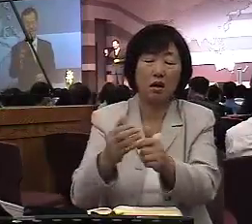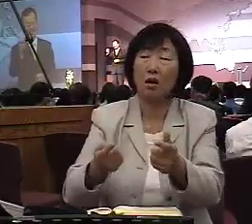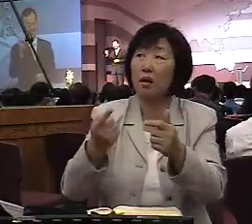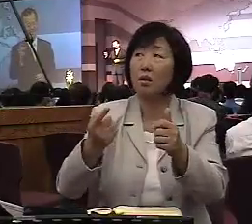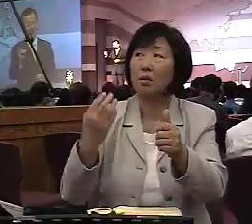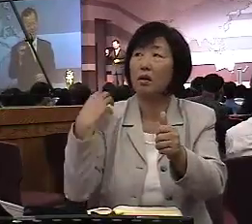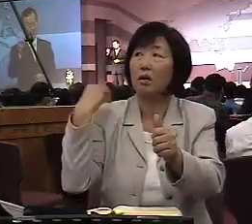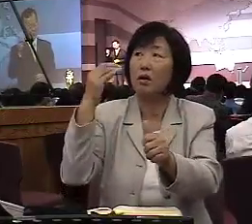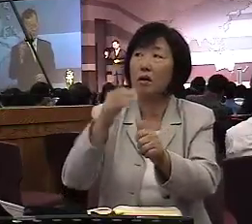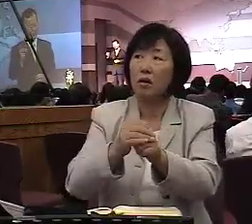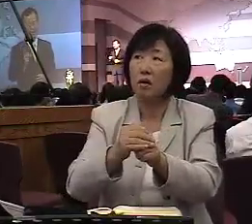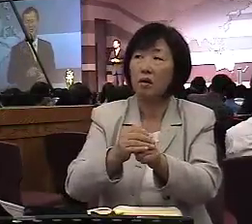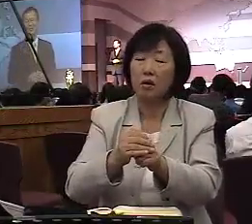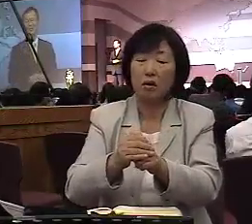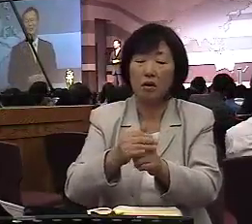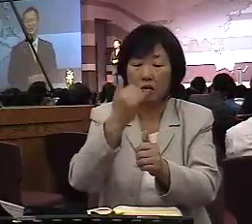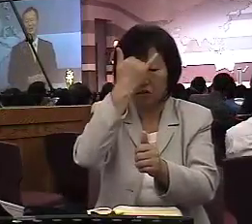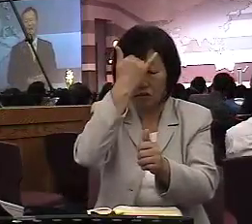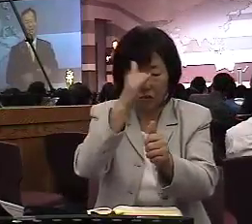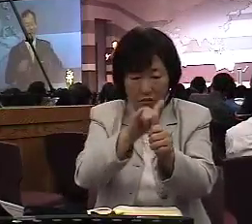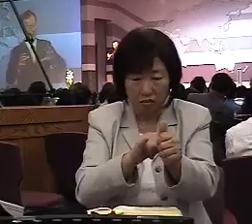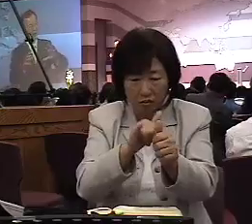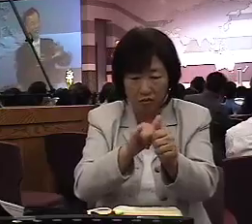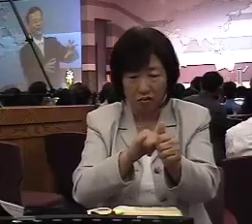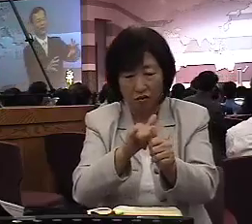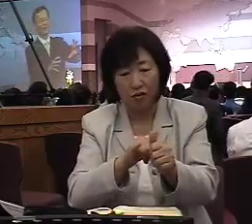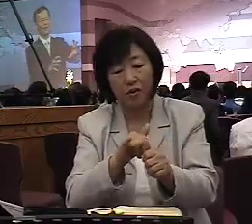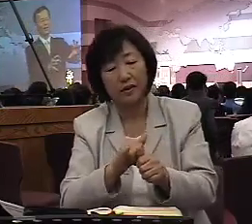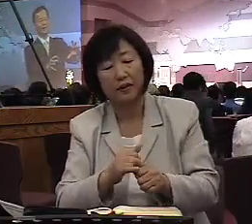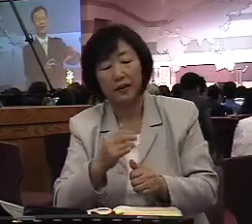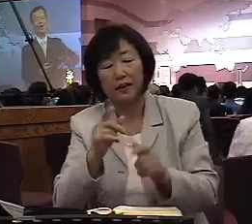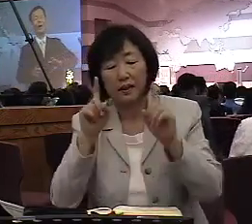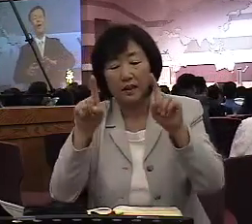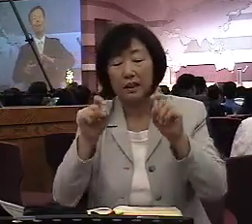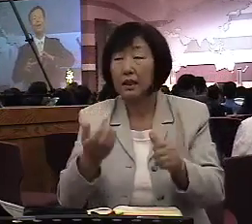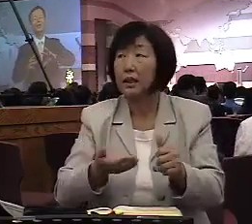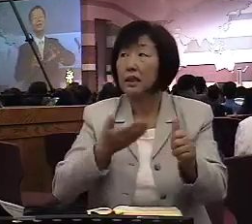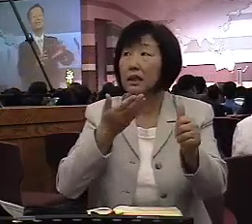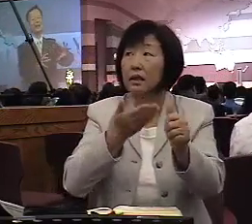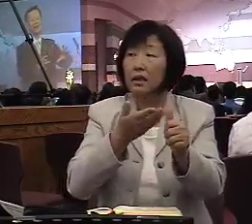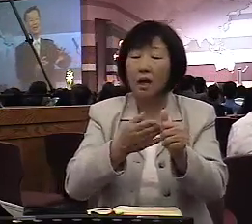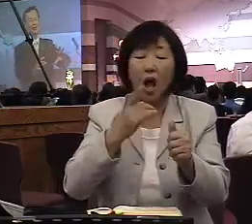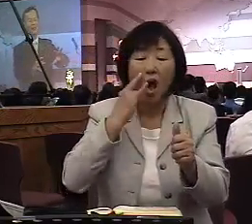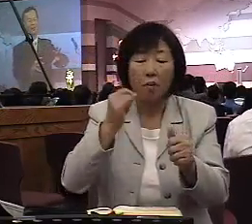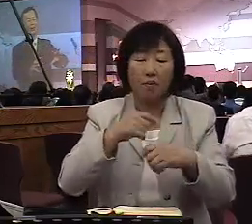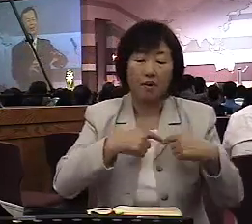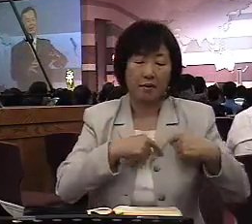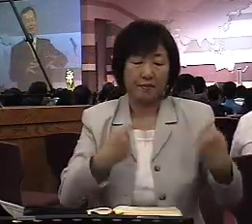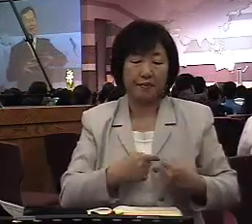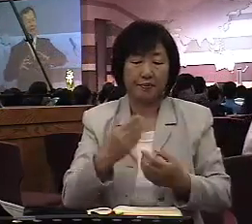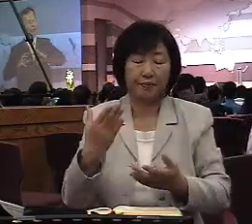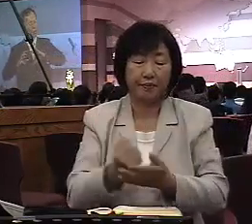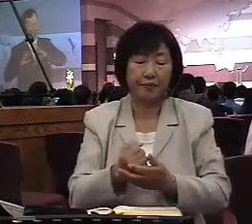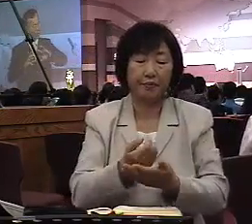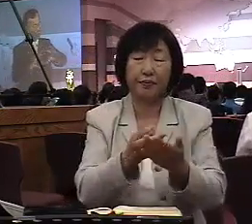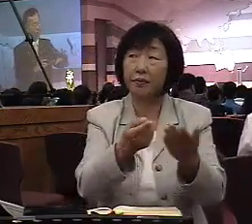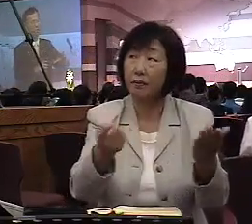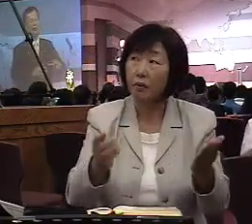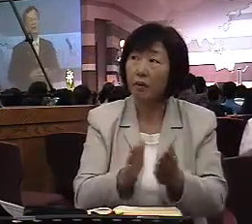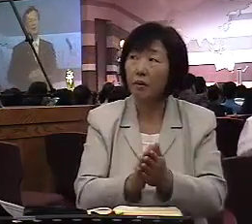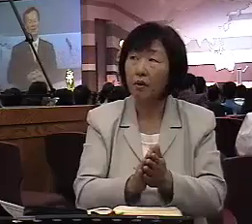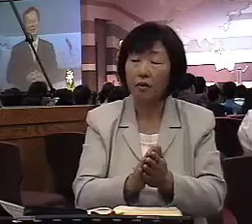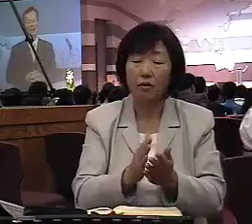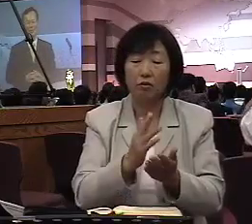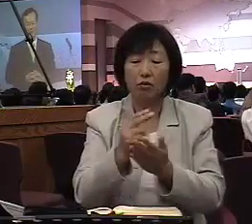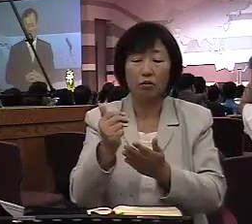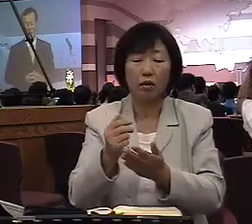믿습니다. 그때 여러분 충성하시어서 양들을 먹이고 그들에게 어미의 심장을 가지고 그들에게 주님의 꼴을 먹일